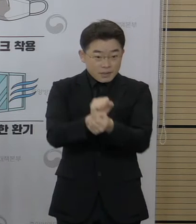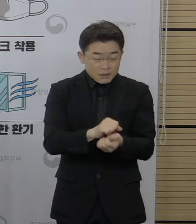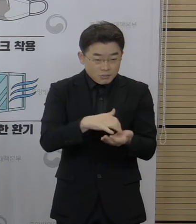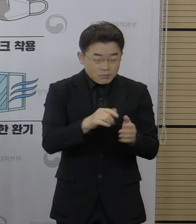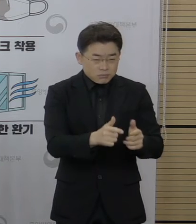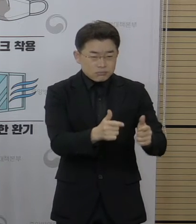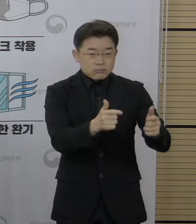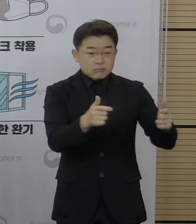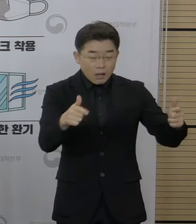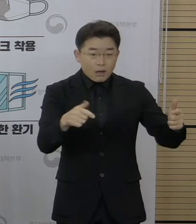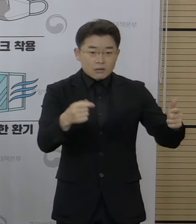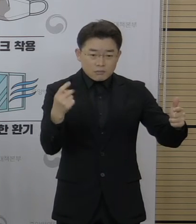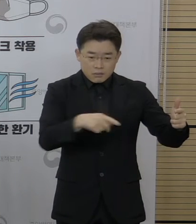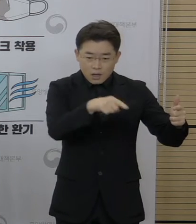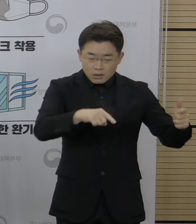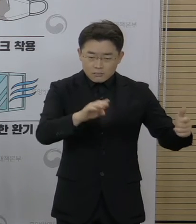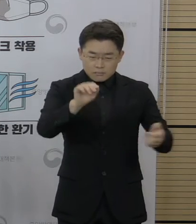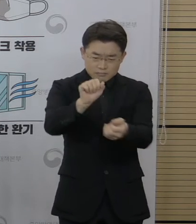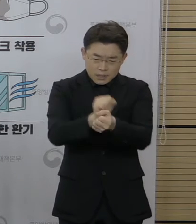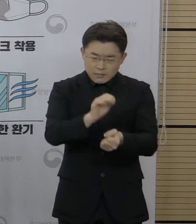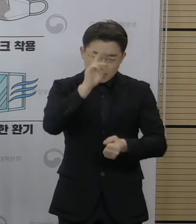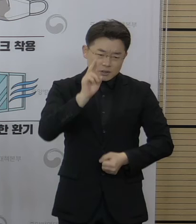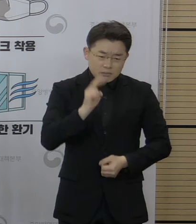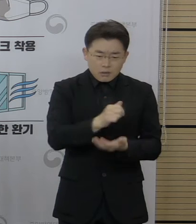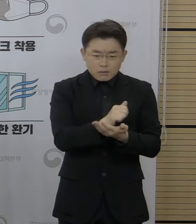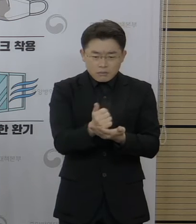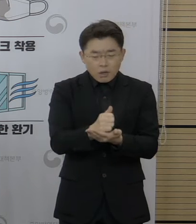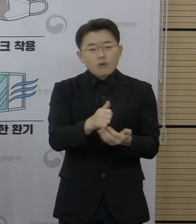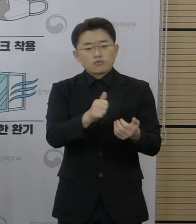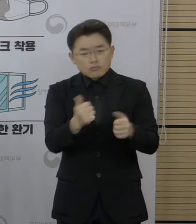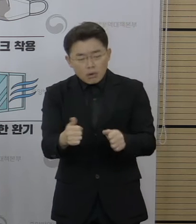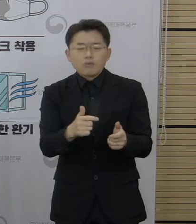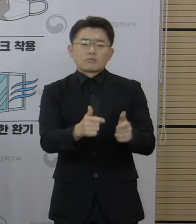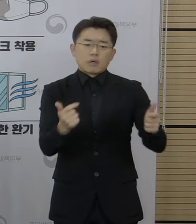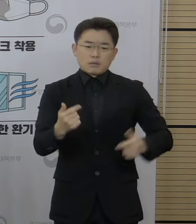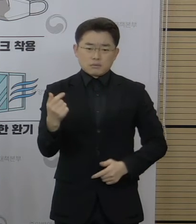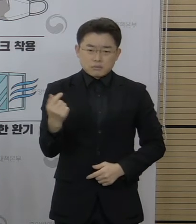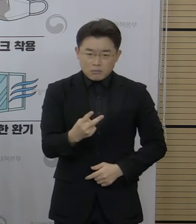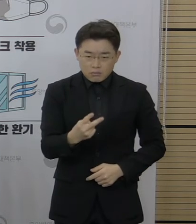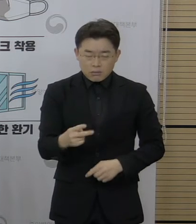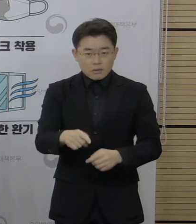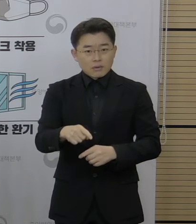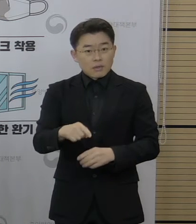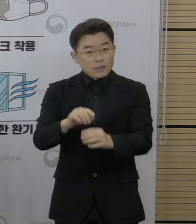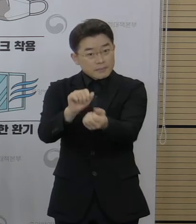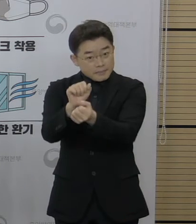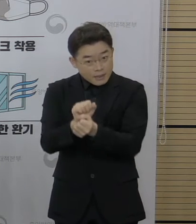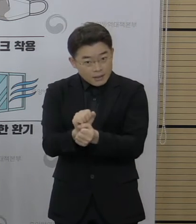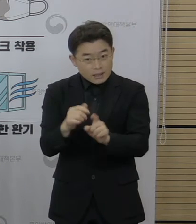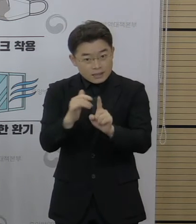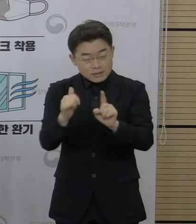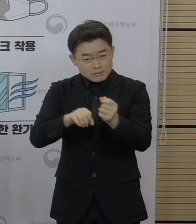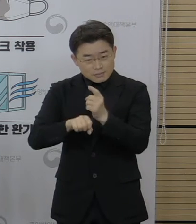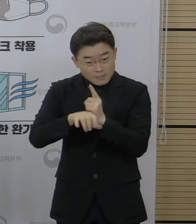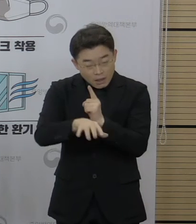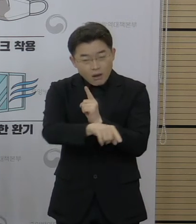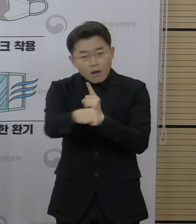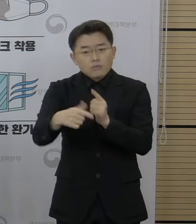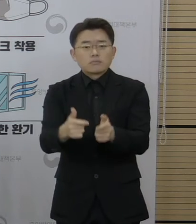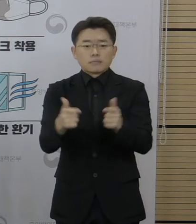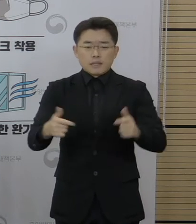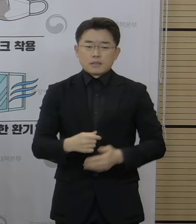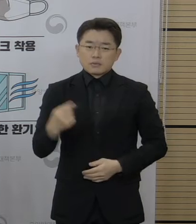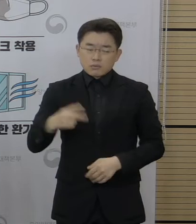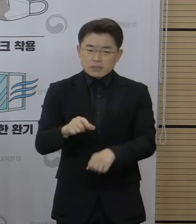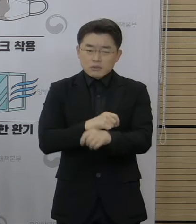그리고 사망자 수가 증가 하였고 또 가명 재생산 지수와 검사 양성 들도 증가하고 있습니다 특히 60세 이상